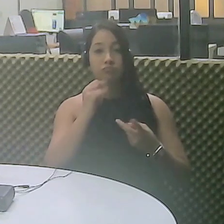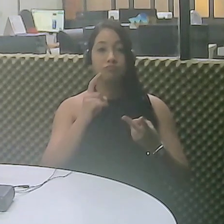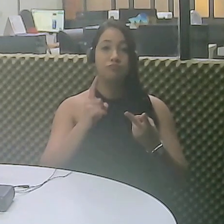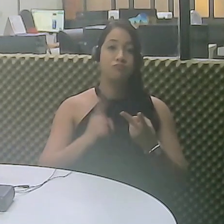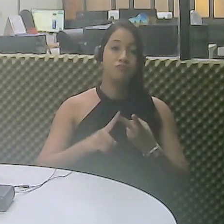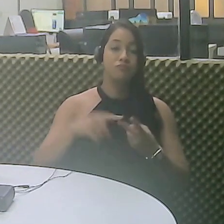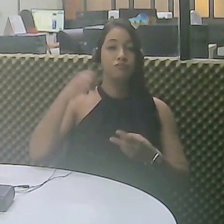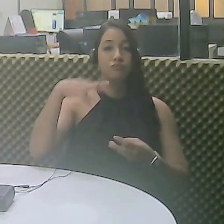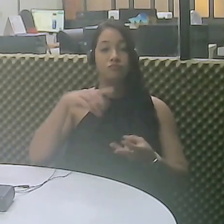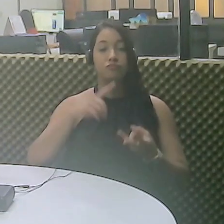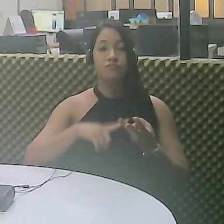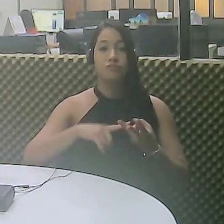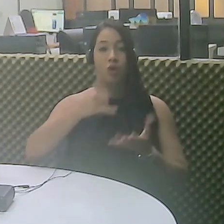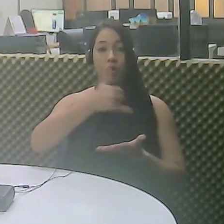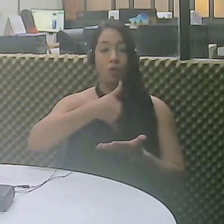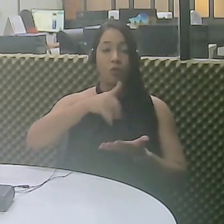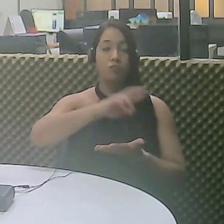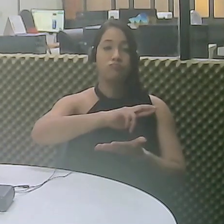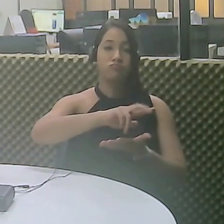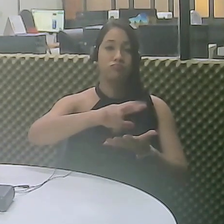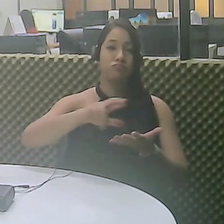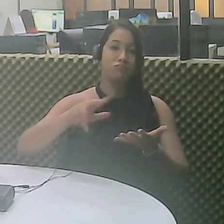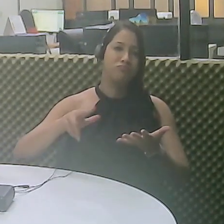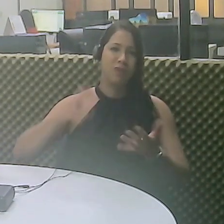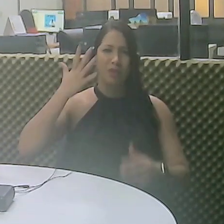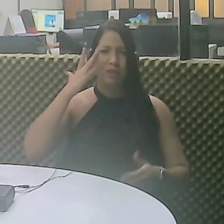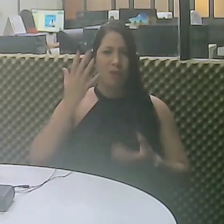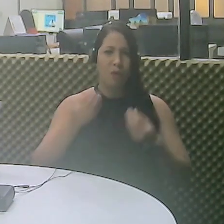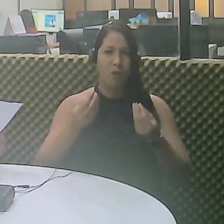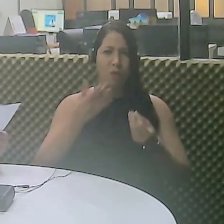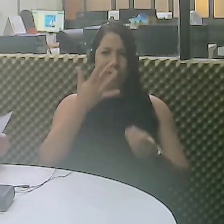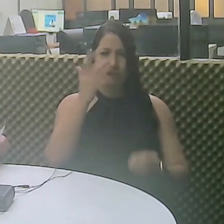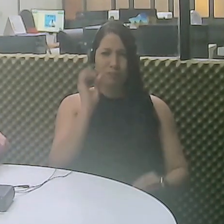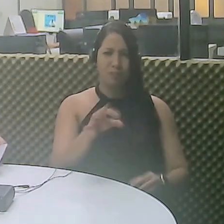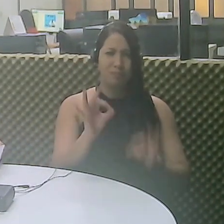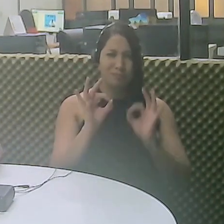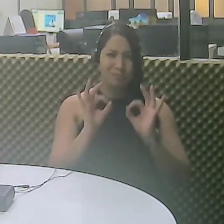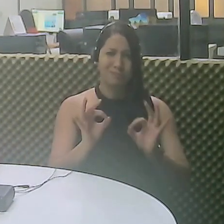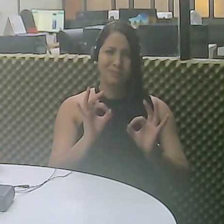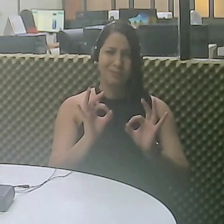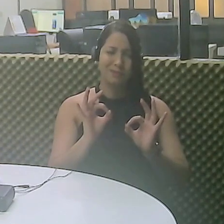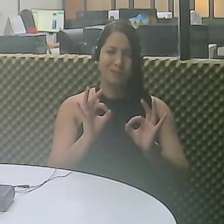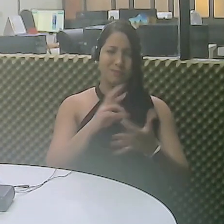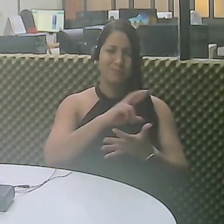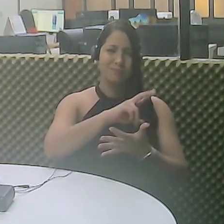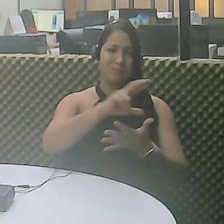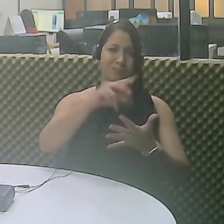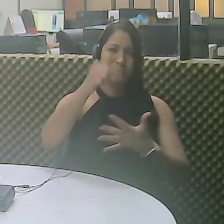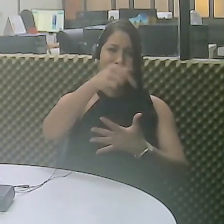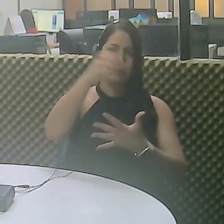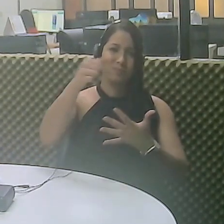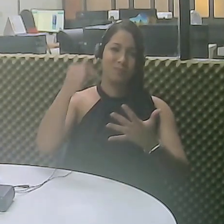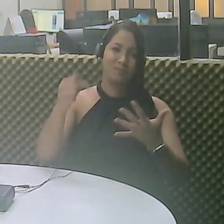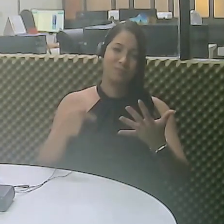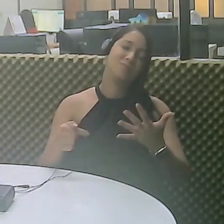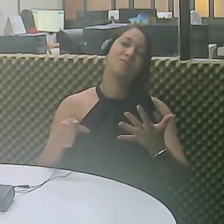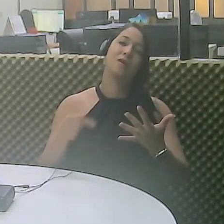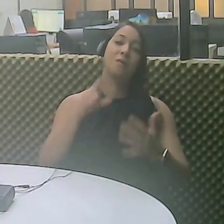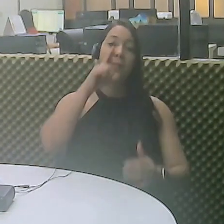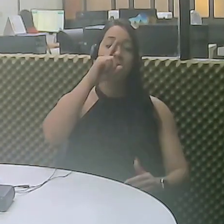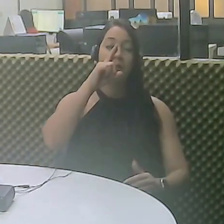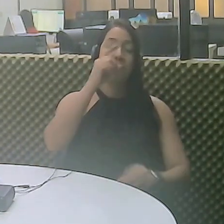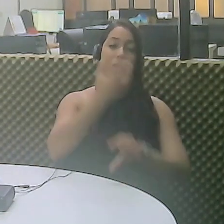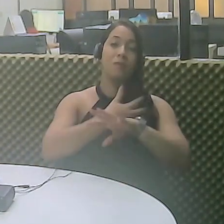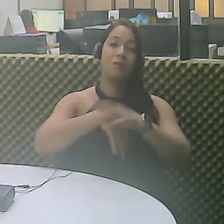eletroeletrônicos, lâmpadas, óleo de cozinha. Não sabe como fazer o descarte correto desses e outros produtos nocivos ao meio